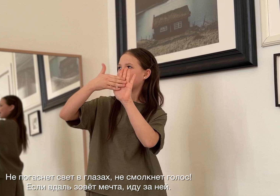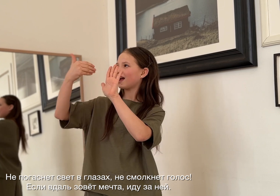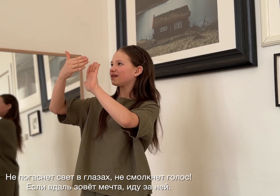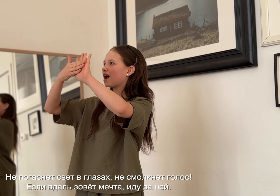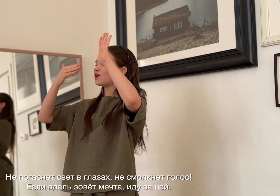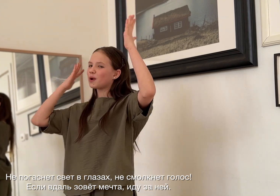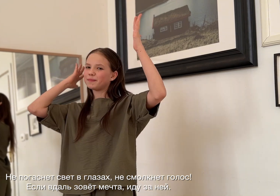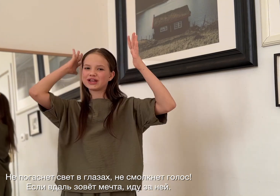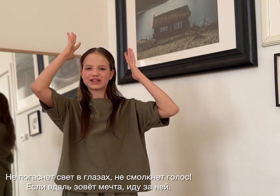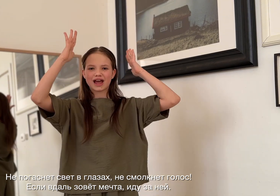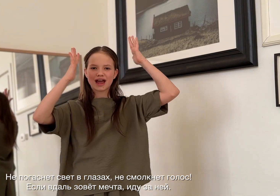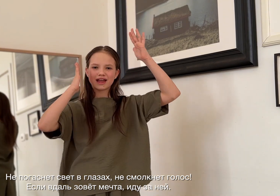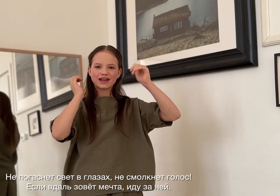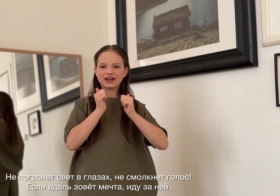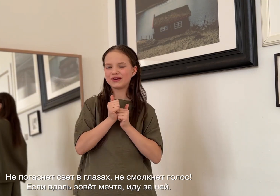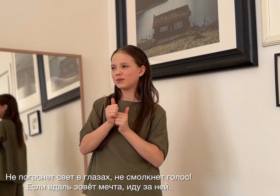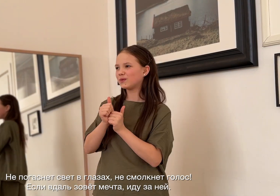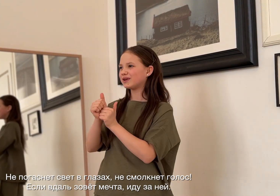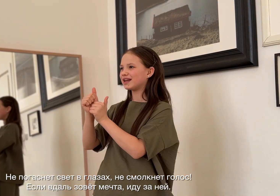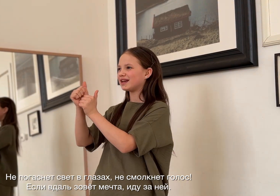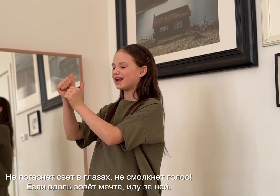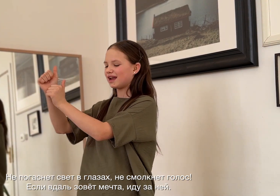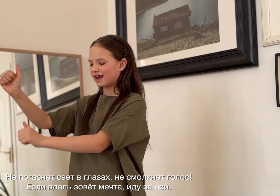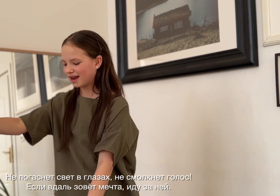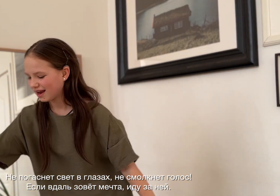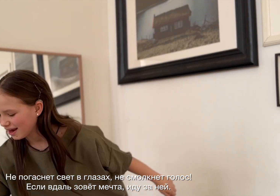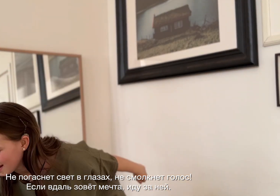вдаль зовет мечта, иду за